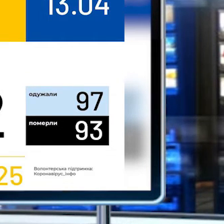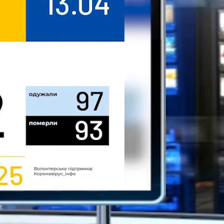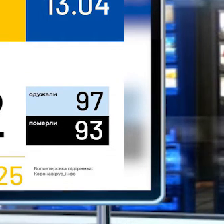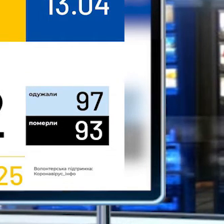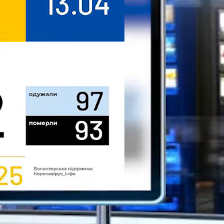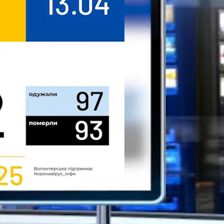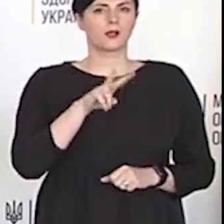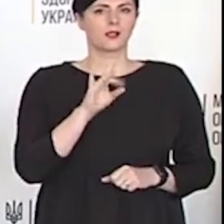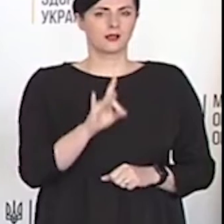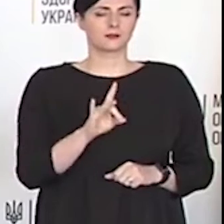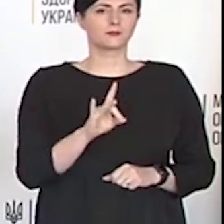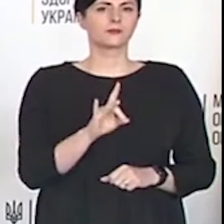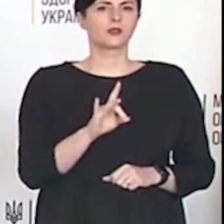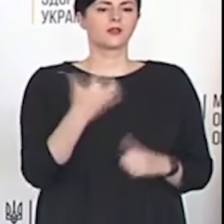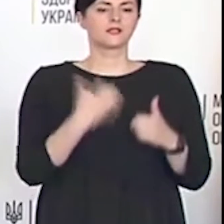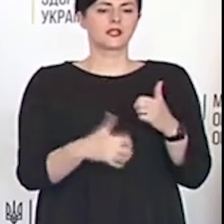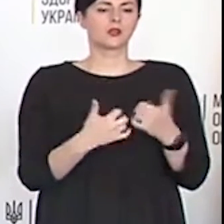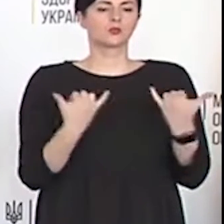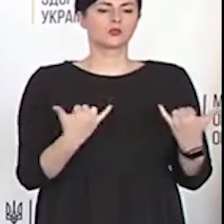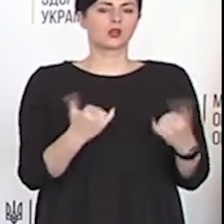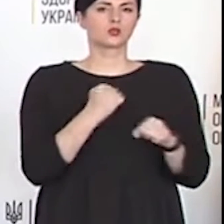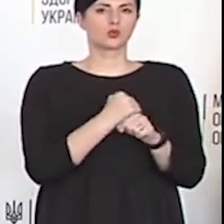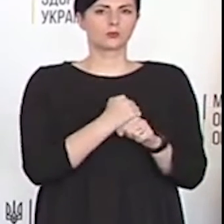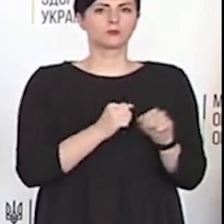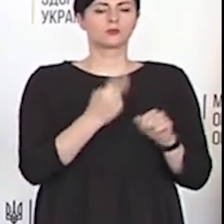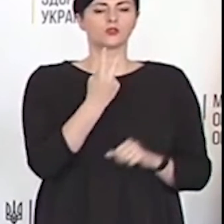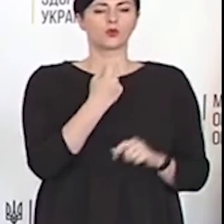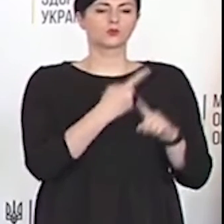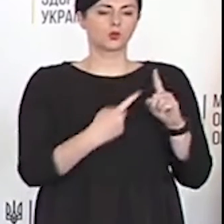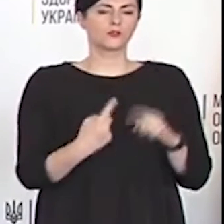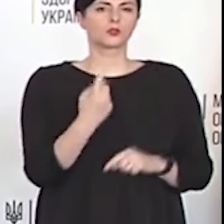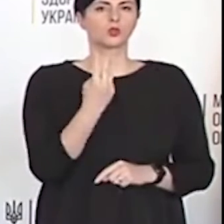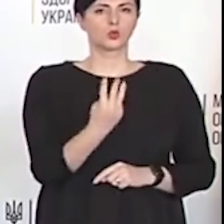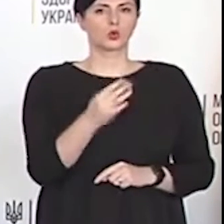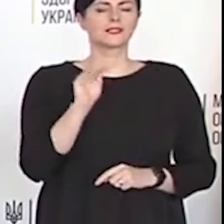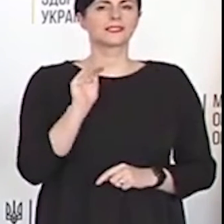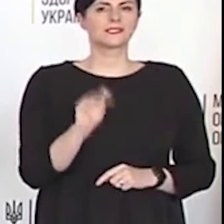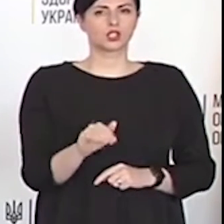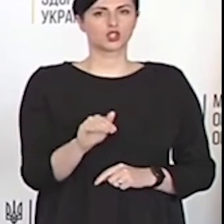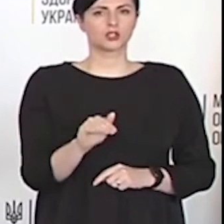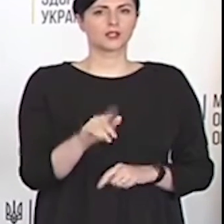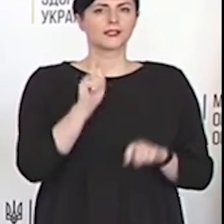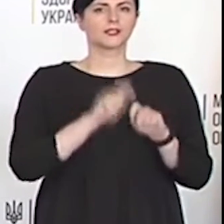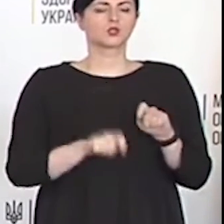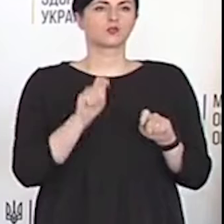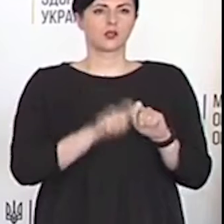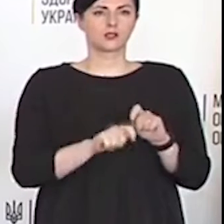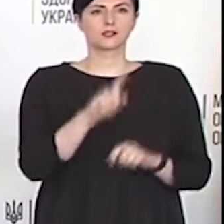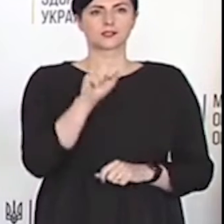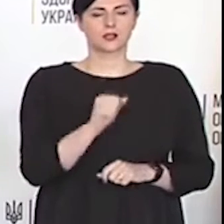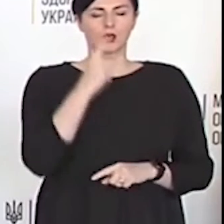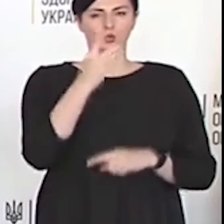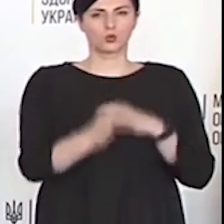методом ПЛР. В середньому зараз ми робимо від 2,5 до 3 тисяч тестувань за